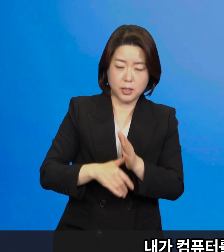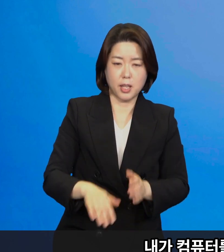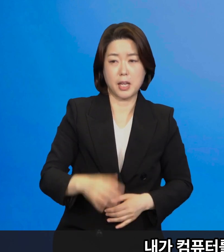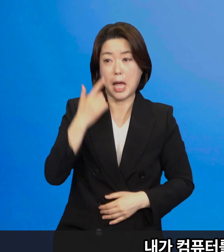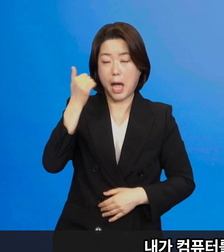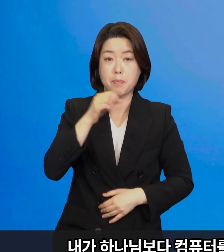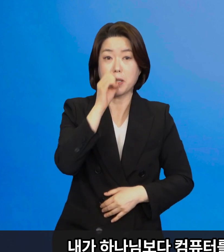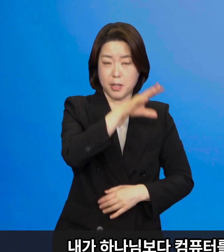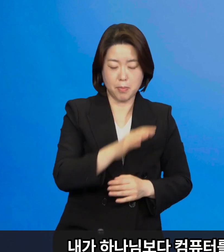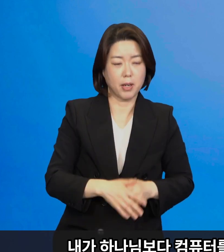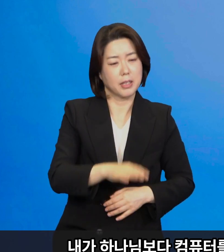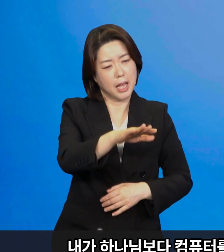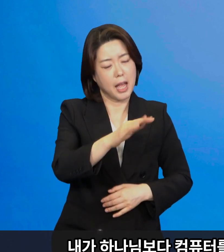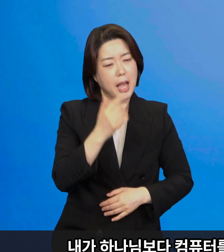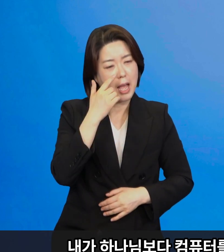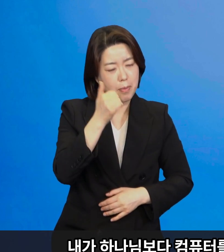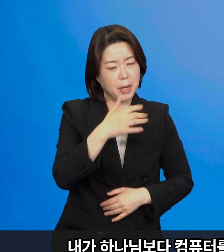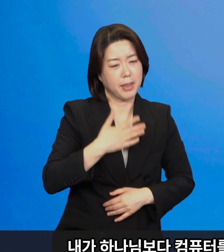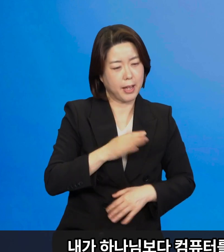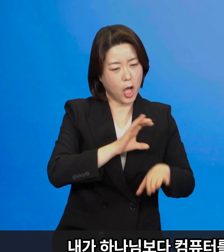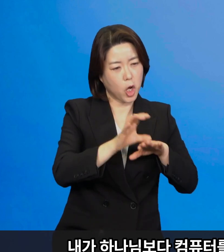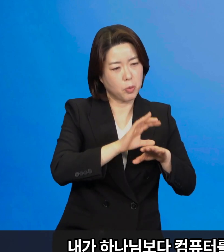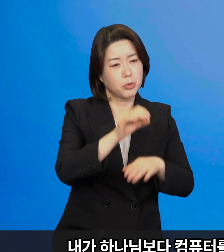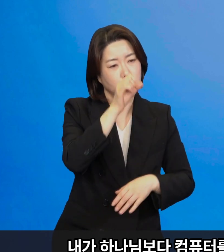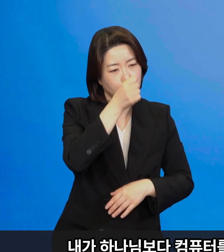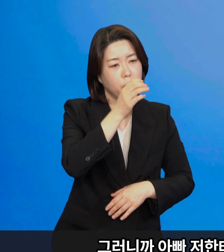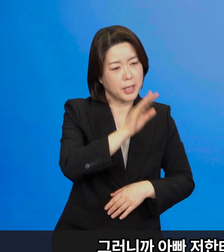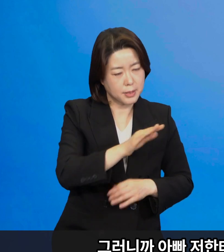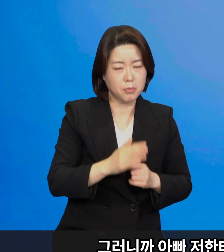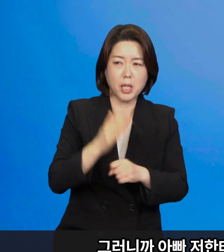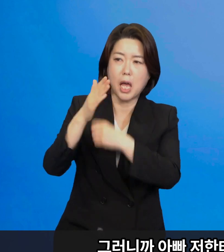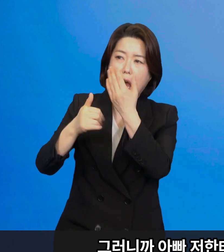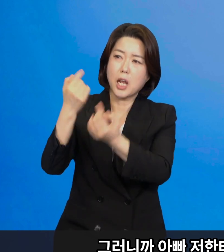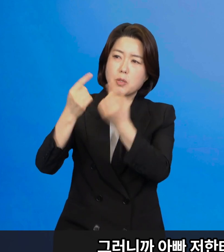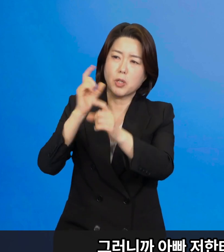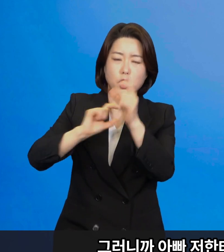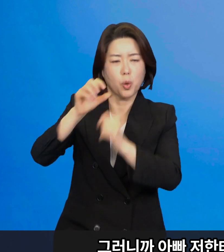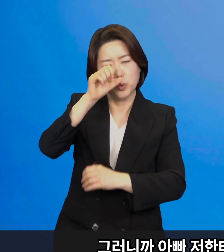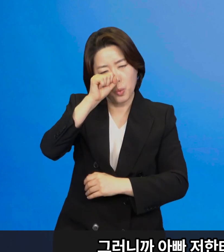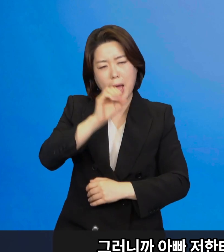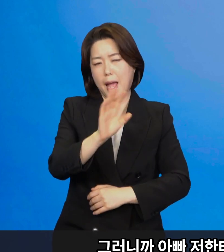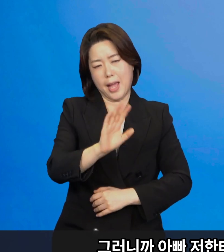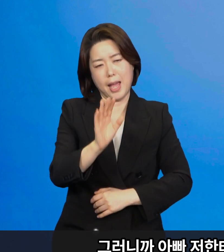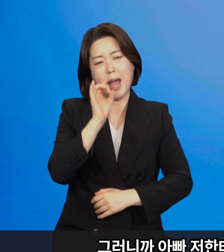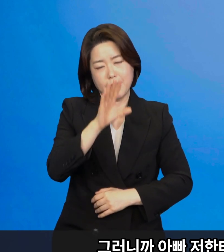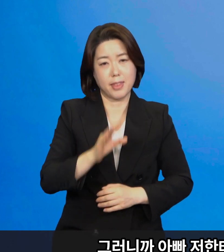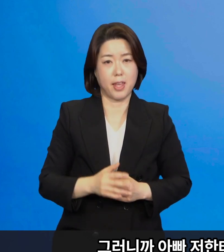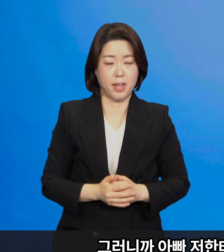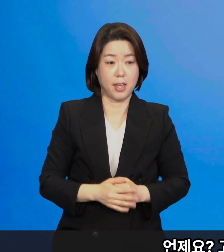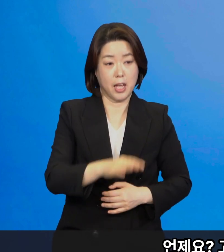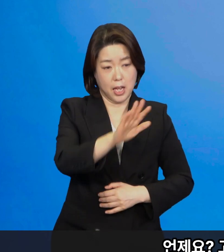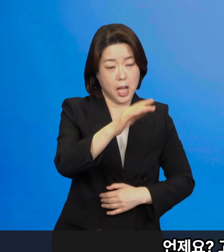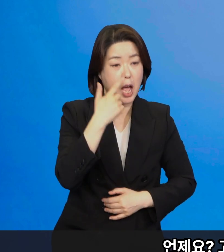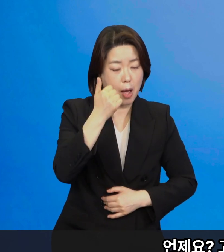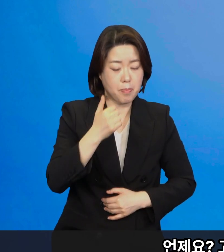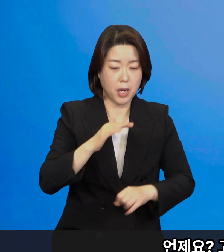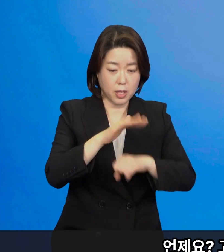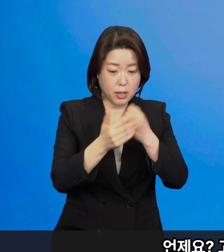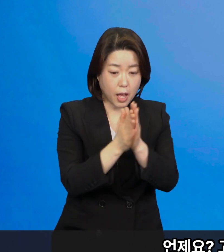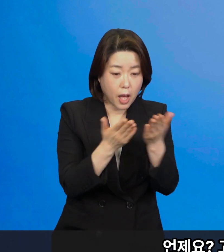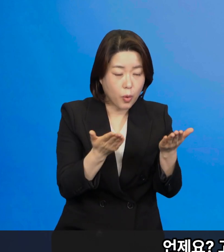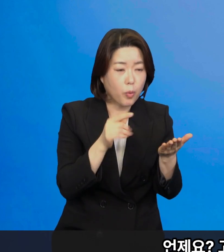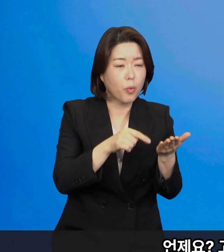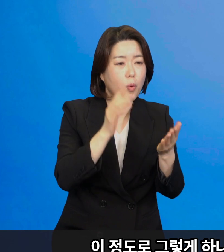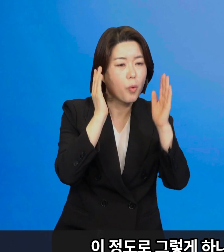참 좋아하지만 내가 하나님보다 컴퓨터를 더 사랑해서는 안 되잖아요. 그러니까 아빠 저한테 성경 공부 시켜주세요. 언제요? 고3